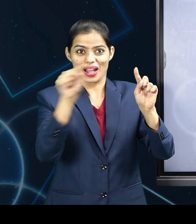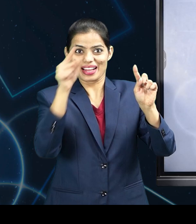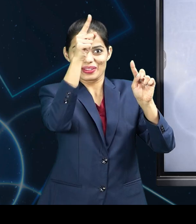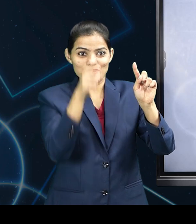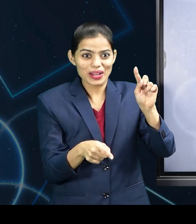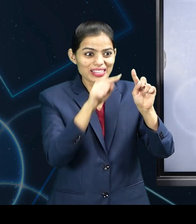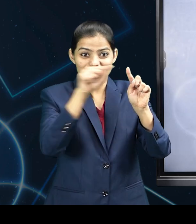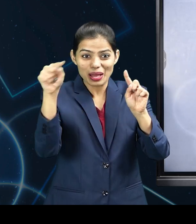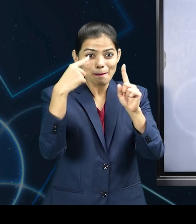चतुर्भुज,